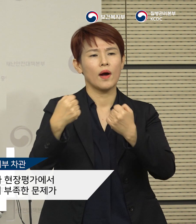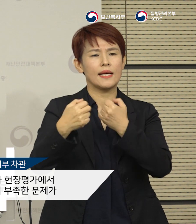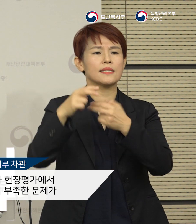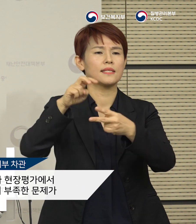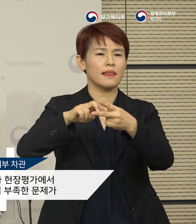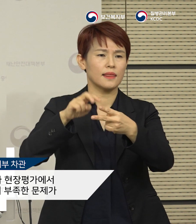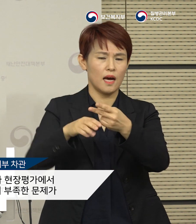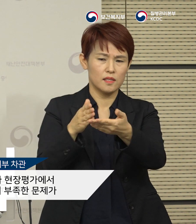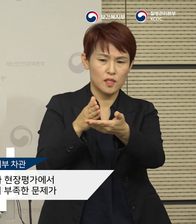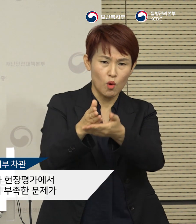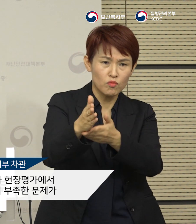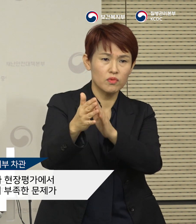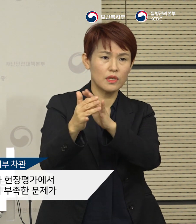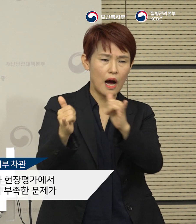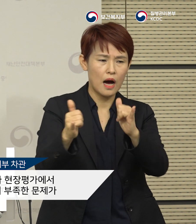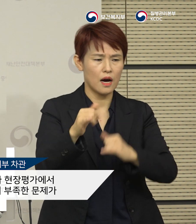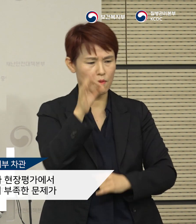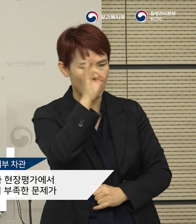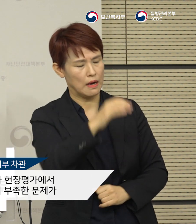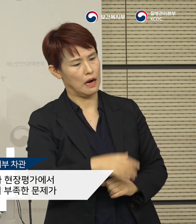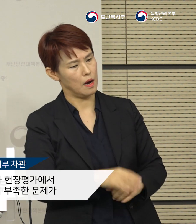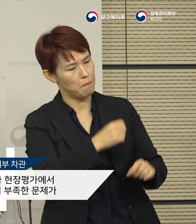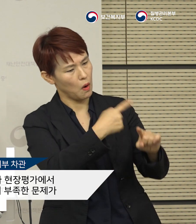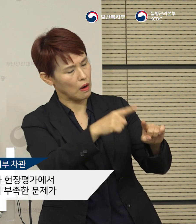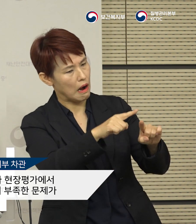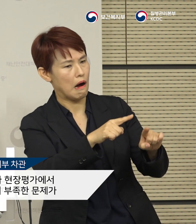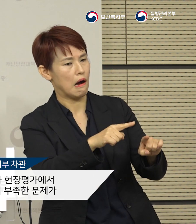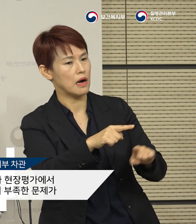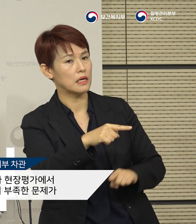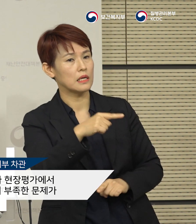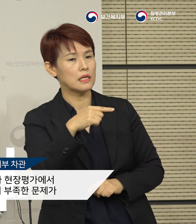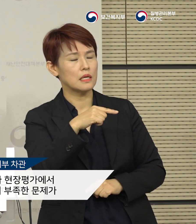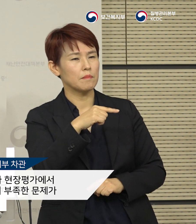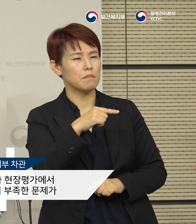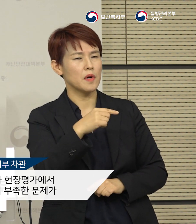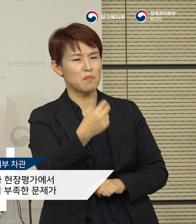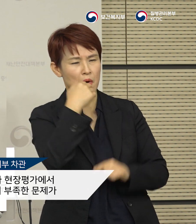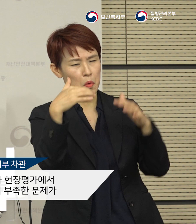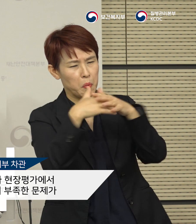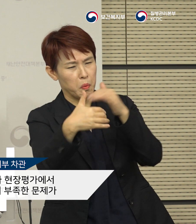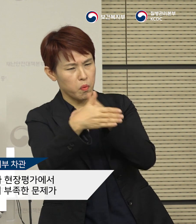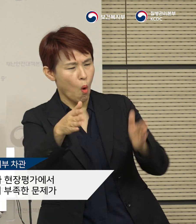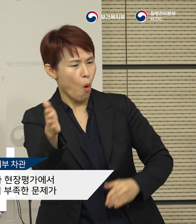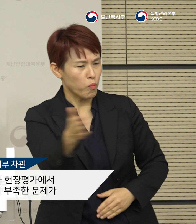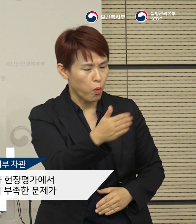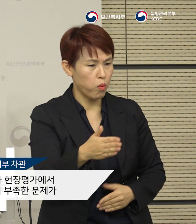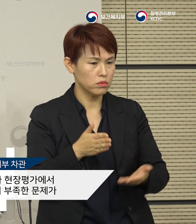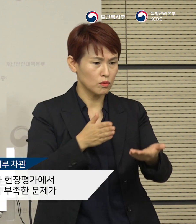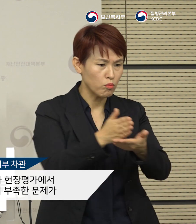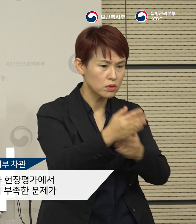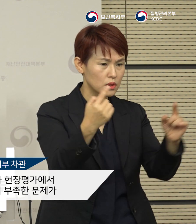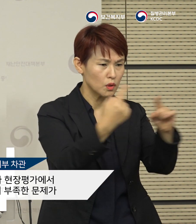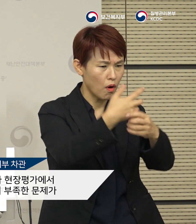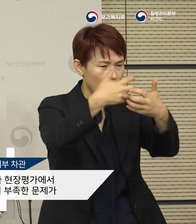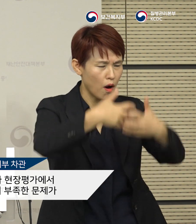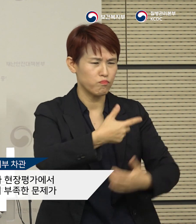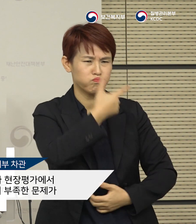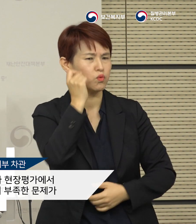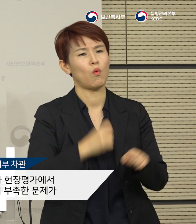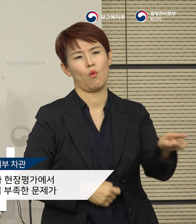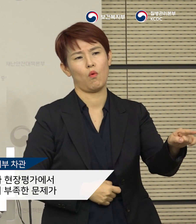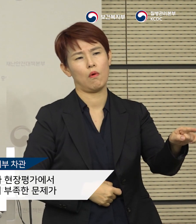국립정신건강센터의 전문가 현장평가에서 음압시설이 없고 전문 인력이나 전문 치료 장비 등이